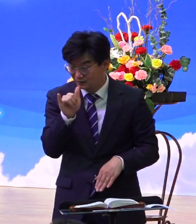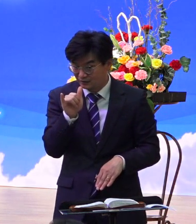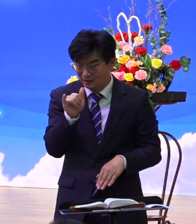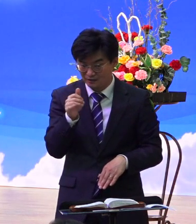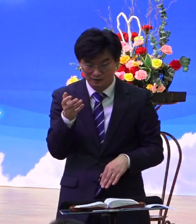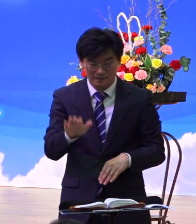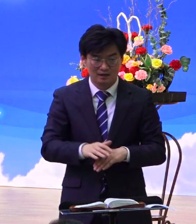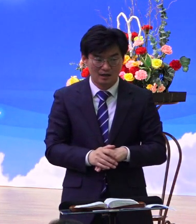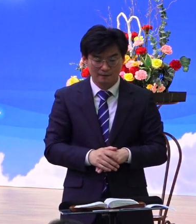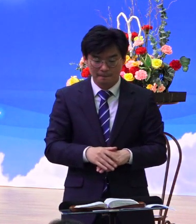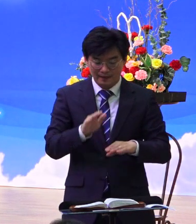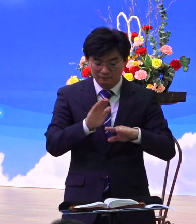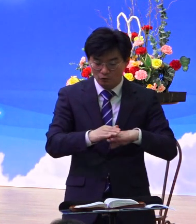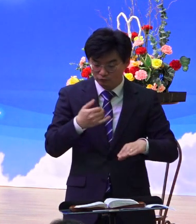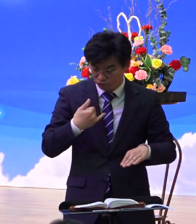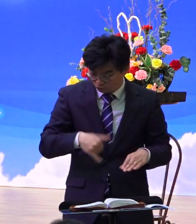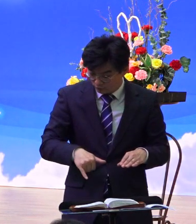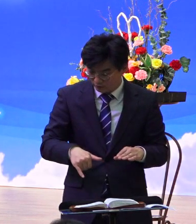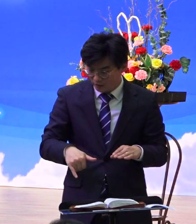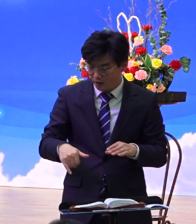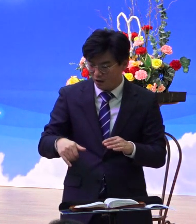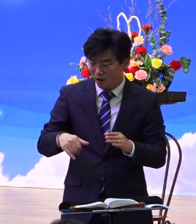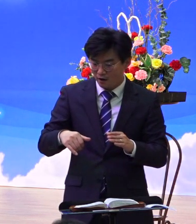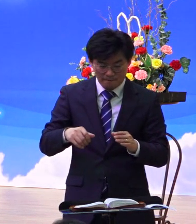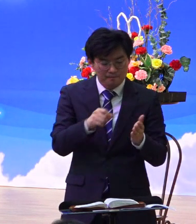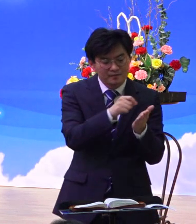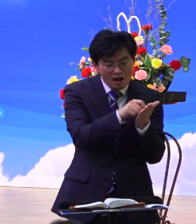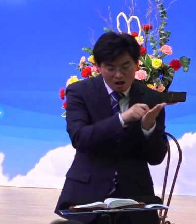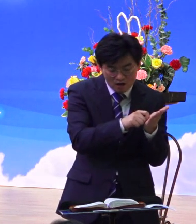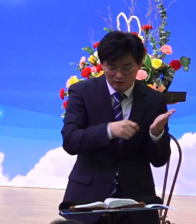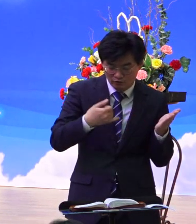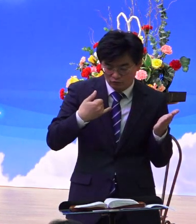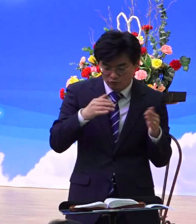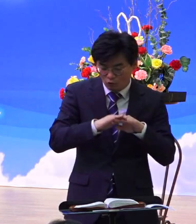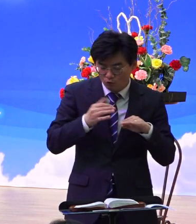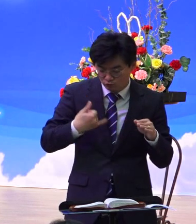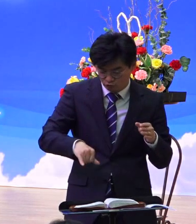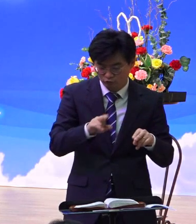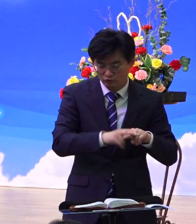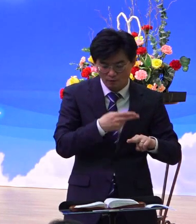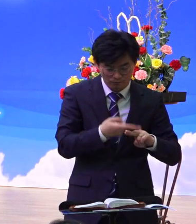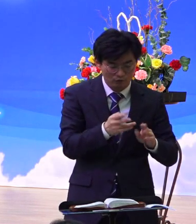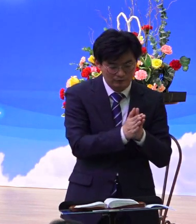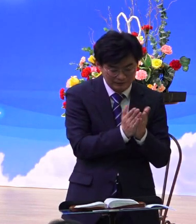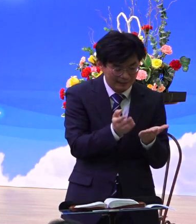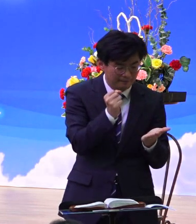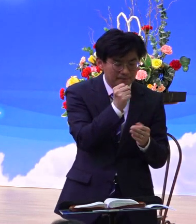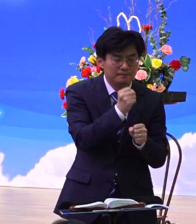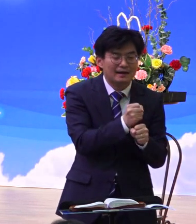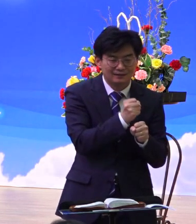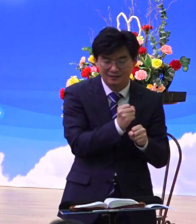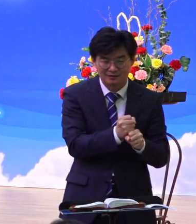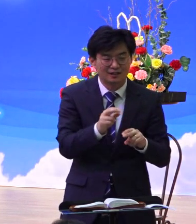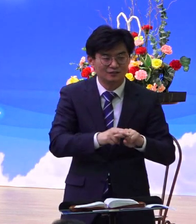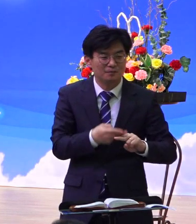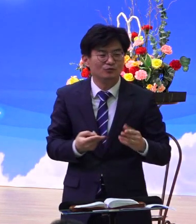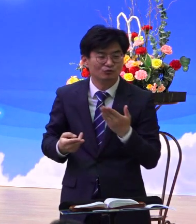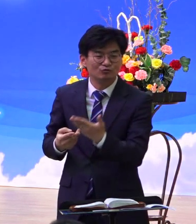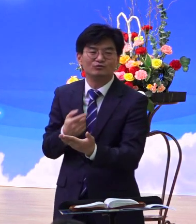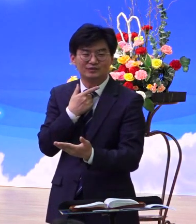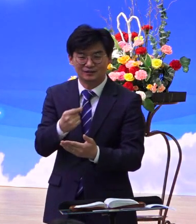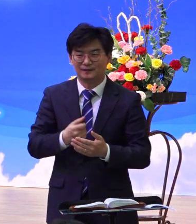손주들에게 성경 필사한 것 한 권씩 주기 위해서 성경을 계속 필사하셨는데 한 자녀에게 줄